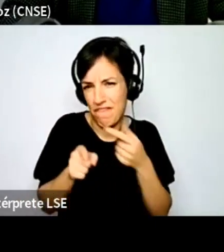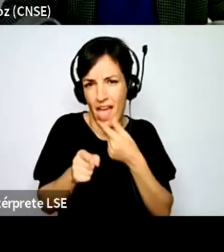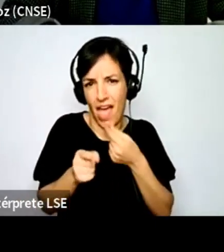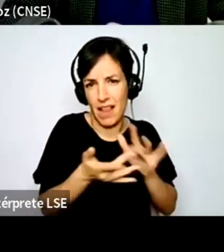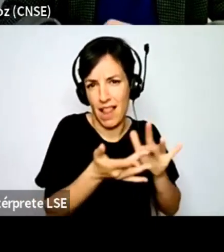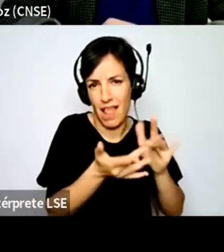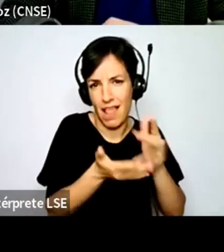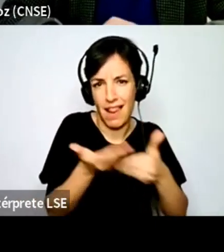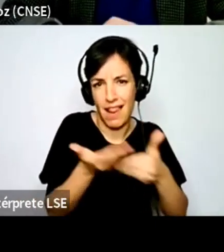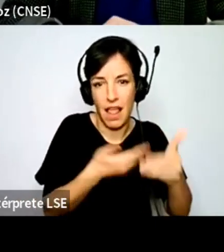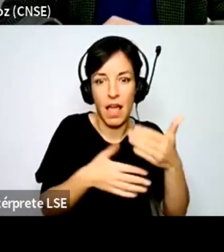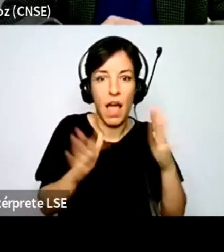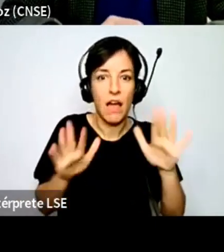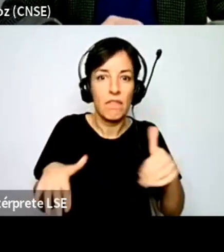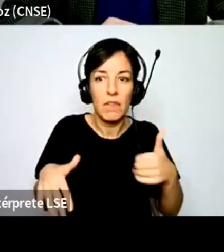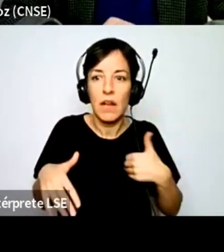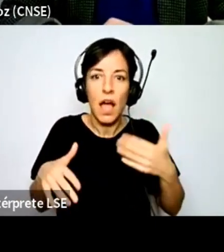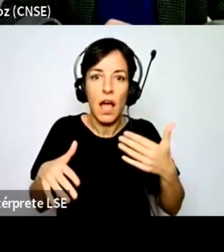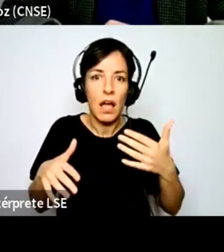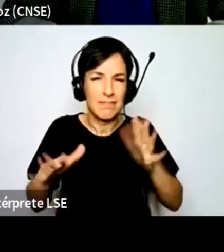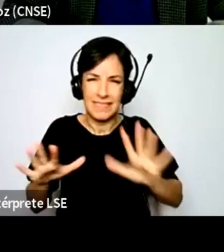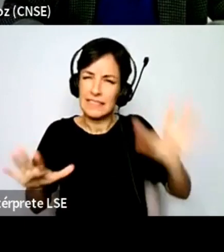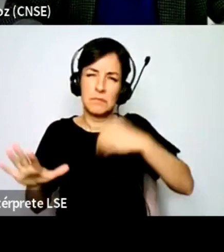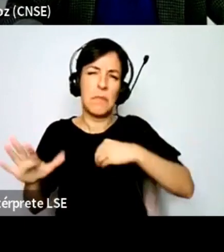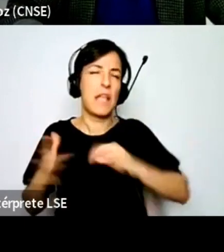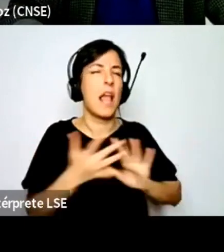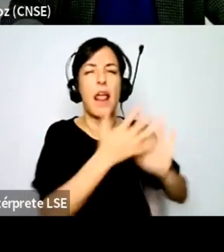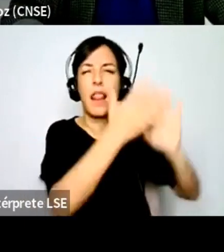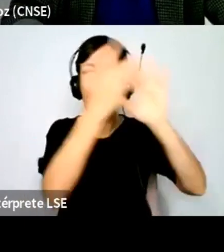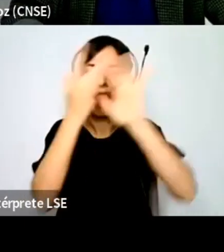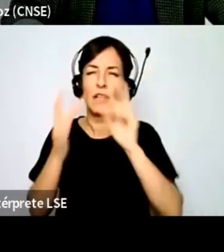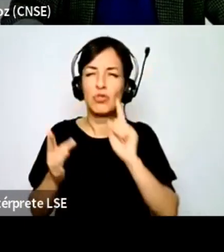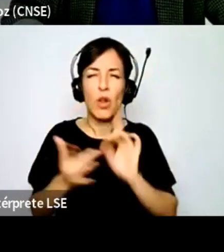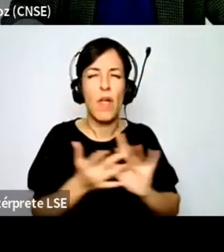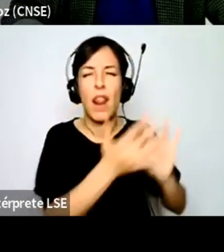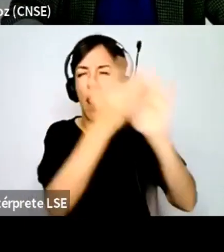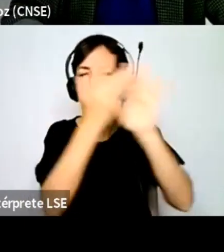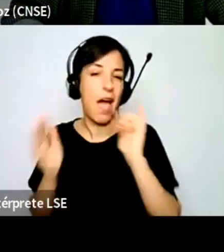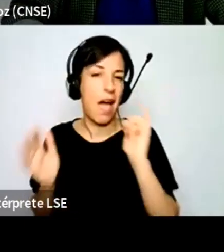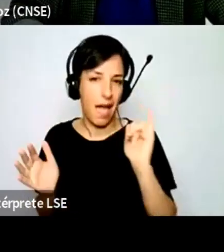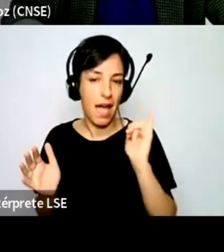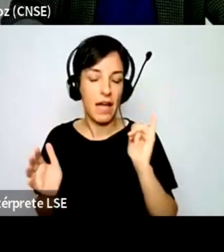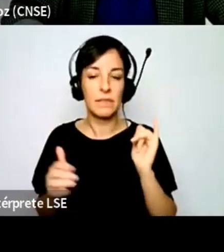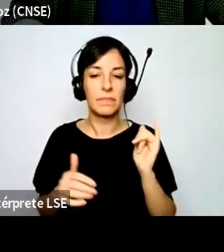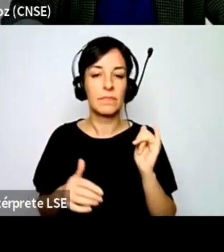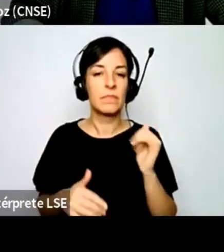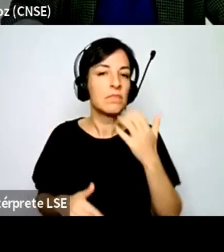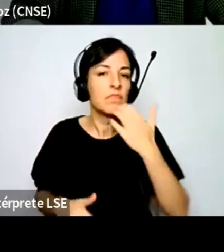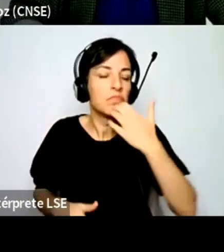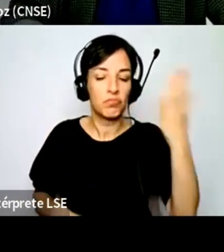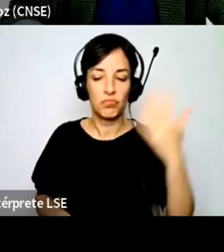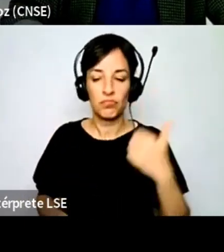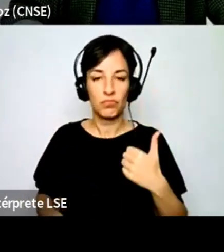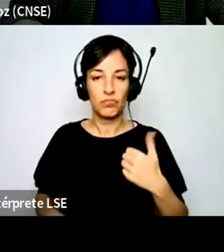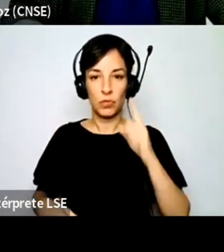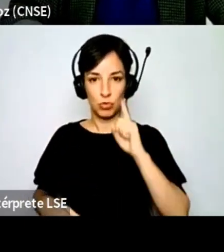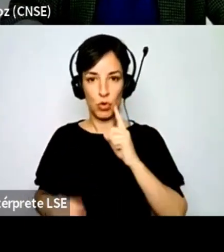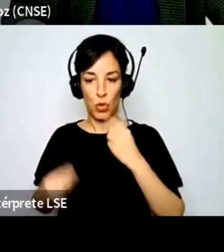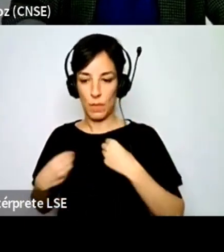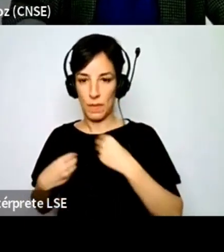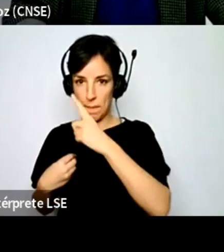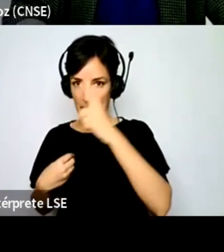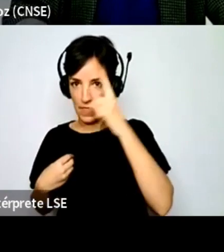tienen contactos con gente de todo el territorio. Si hay algún problema con una persona que vive en Madrid y otra que